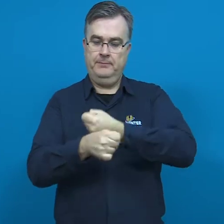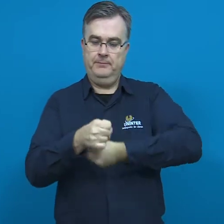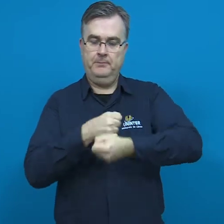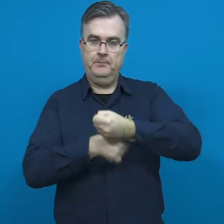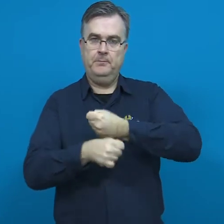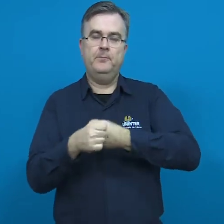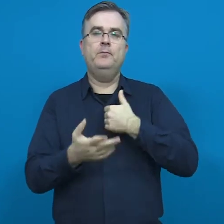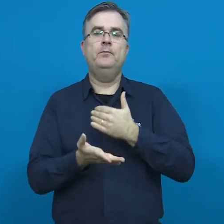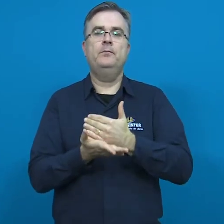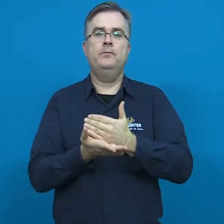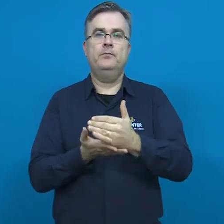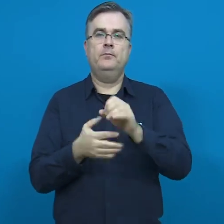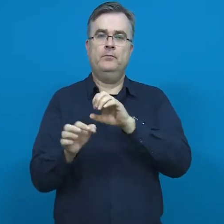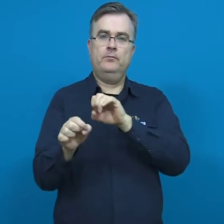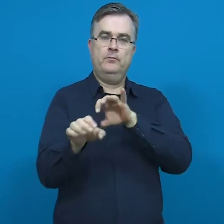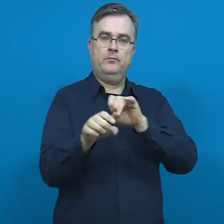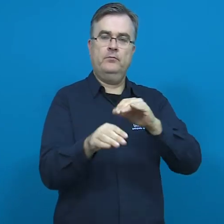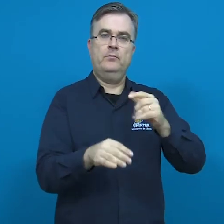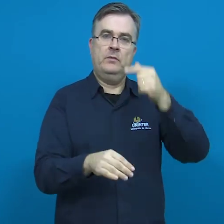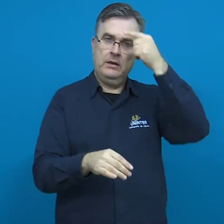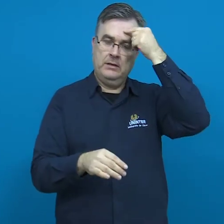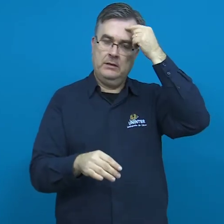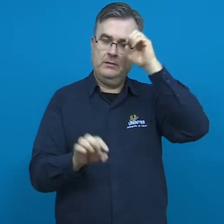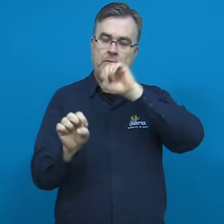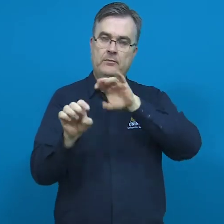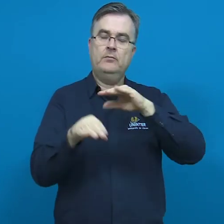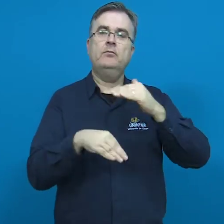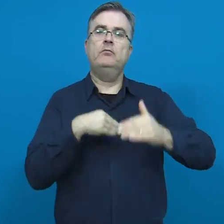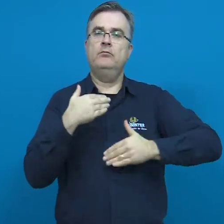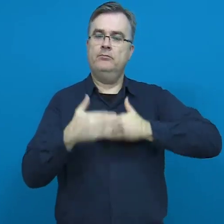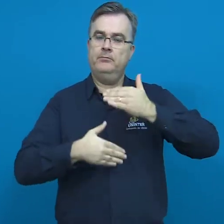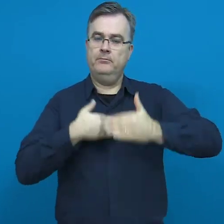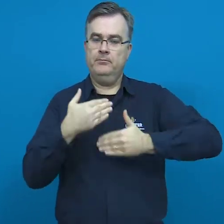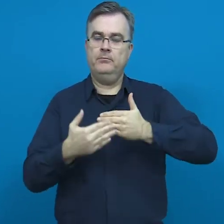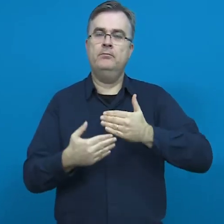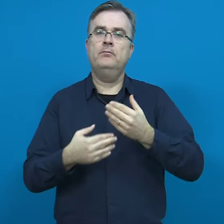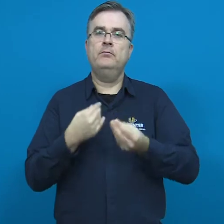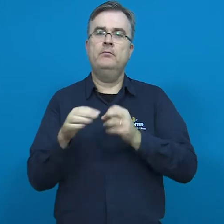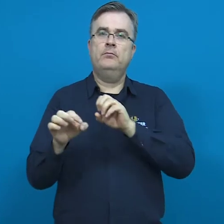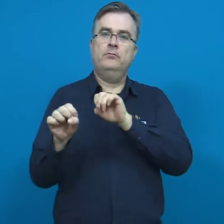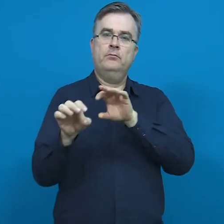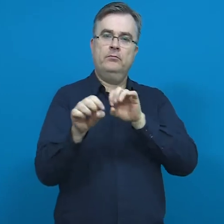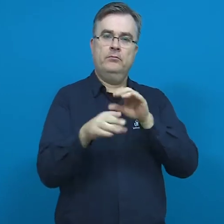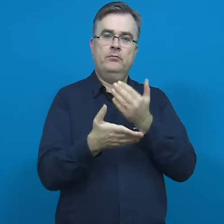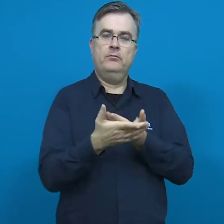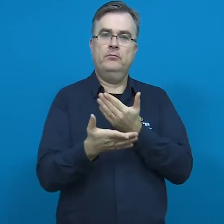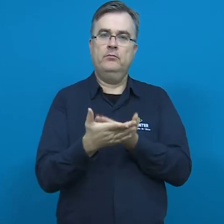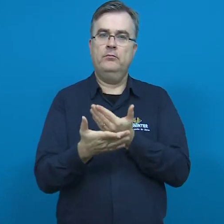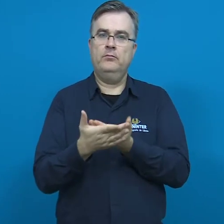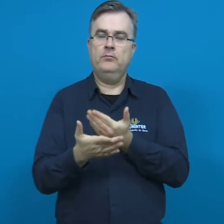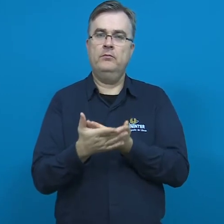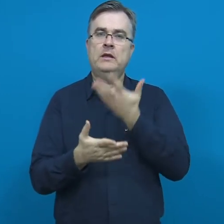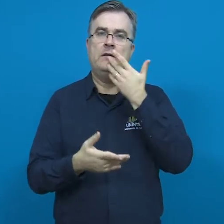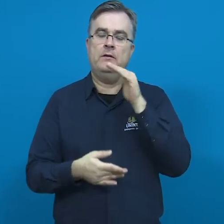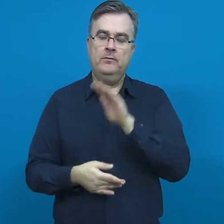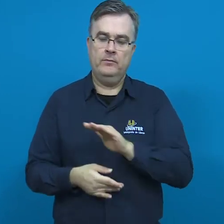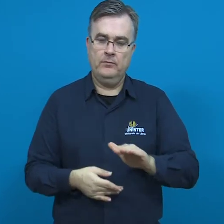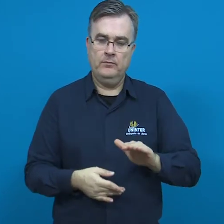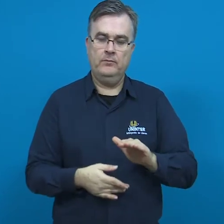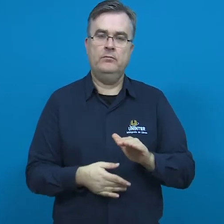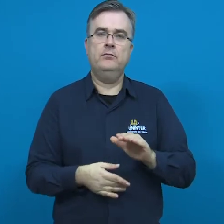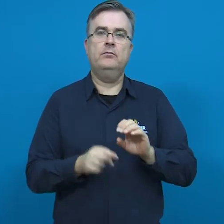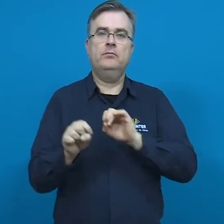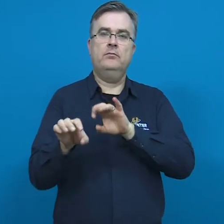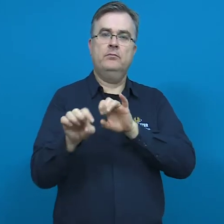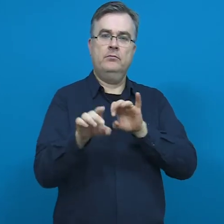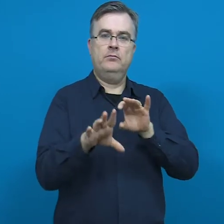17 anos. Comecei no ensino superior, depois eu peguei educação